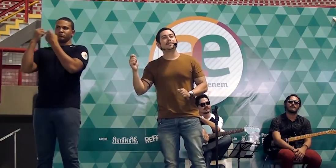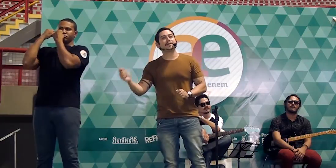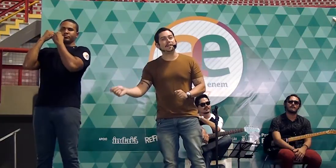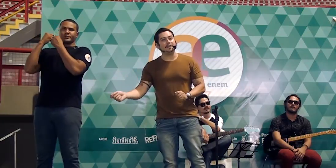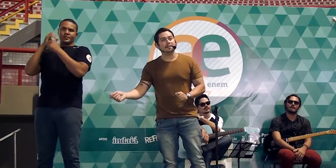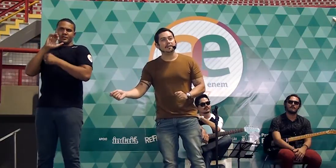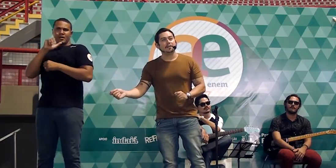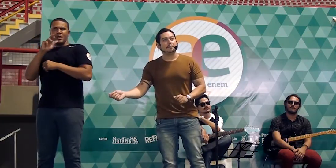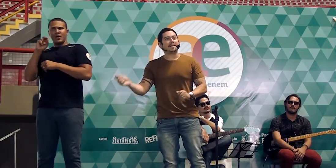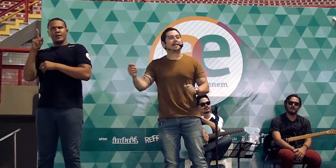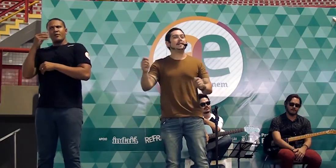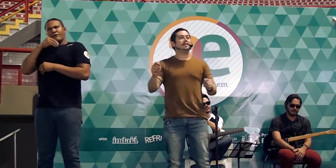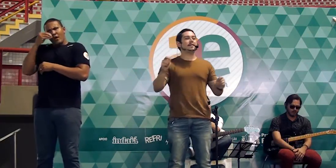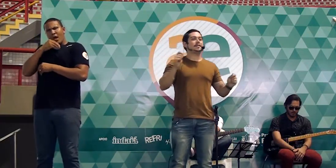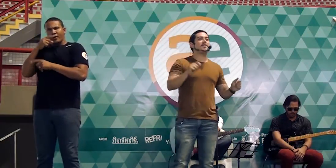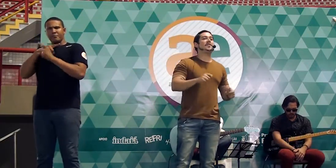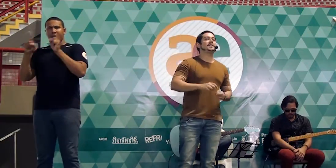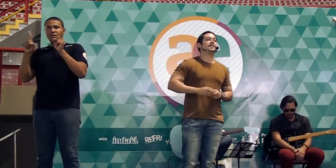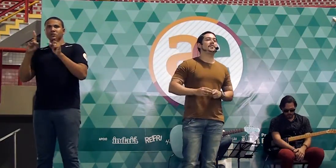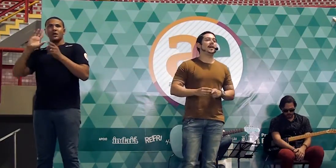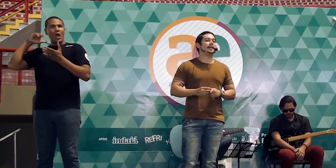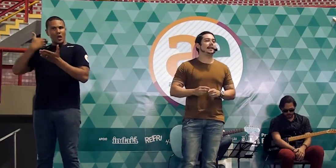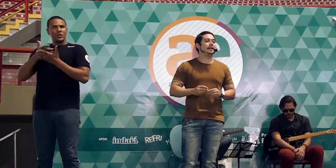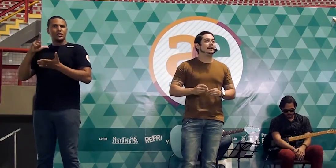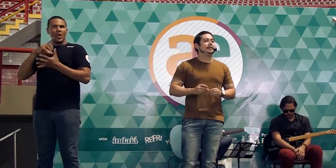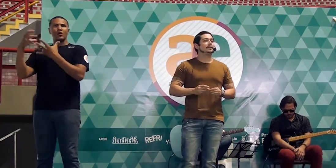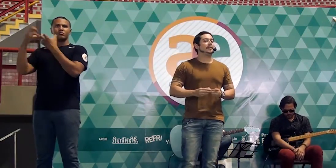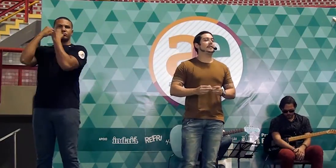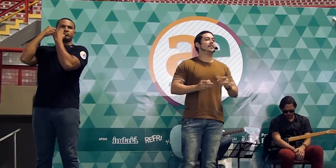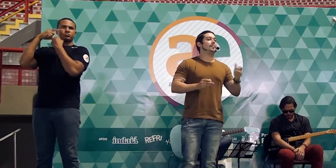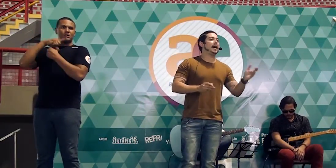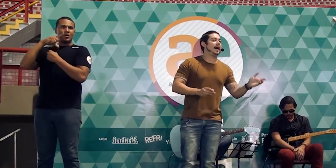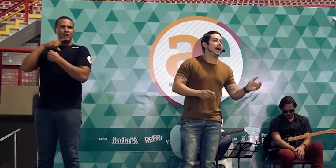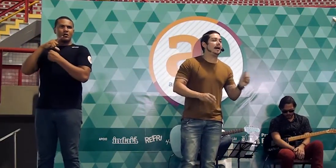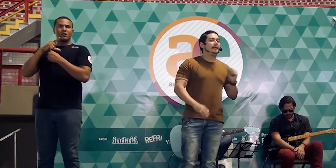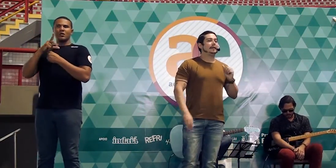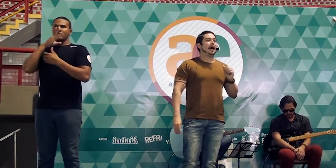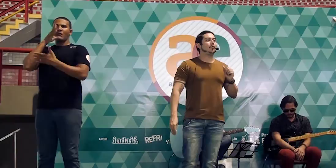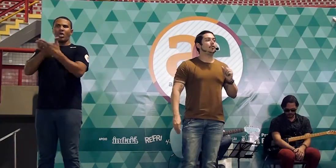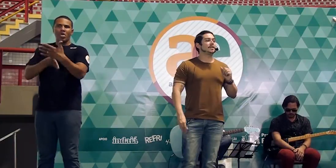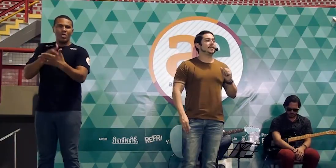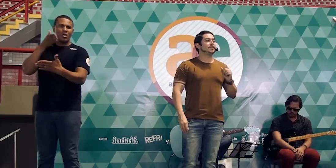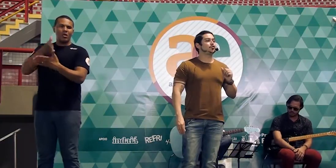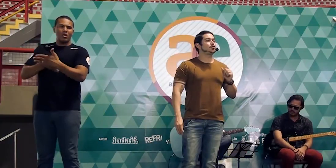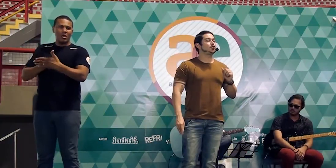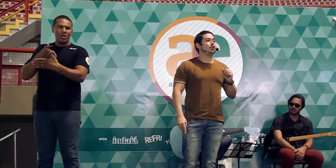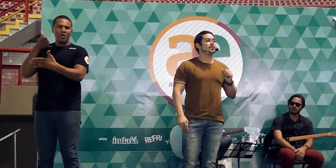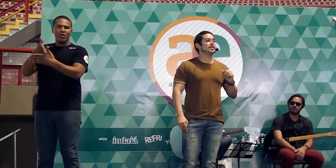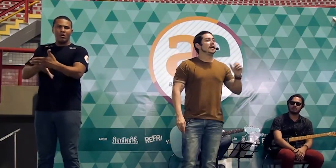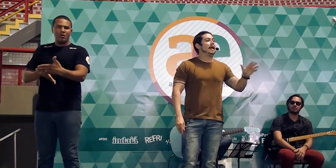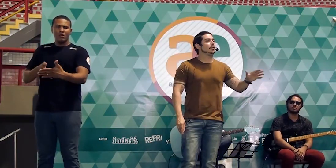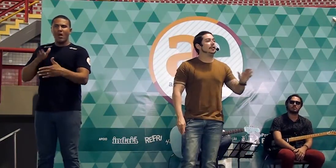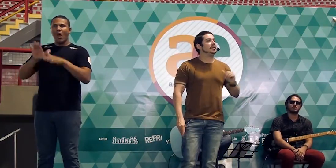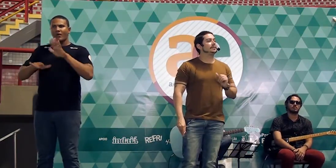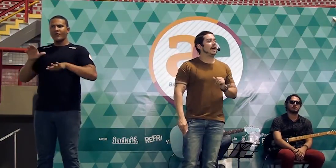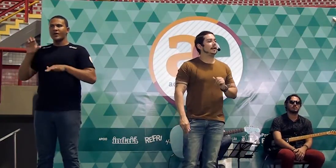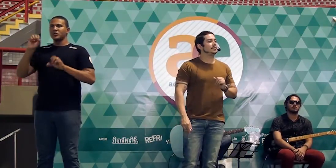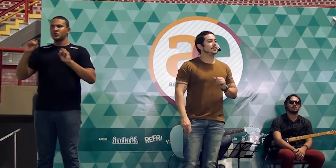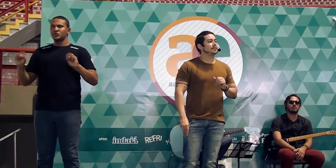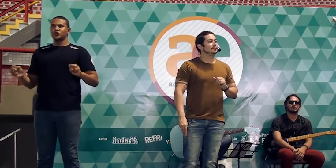enfraquecida, sim, mas ainda se fazia valer, tentava barrar. Algumas vezes os shows